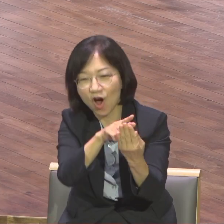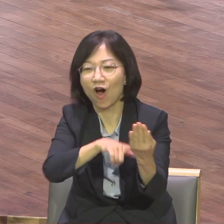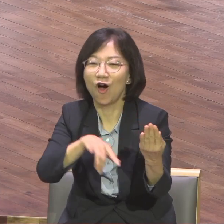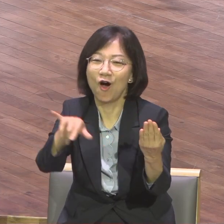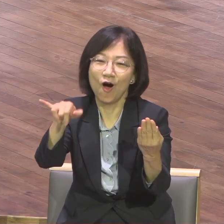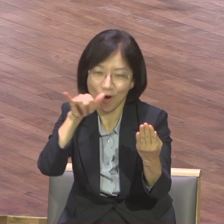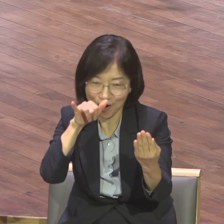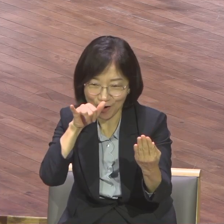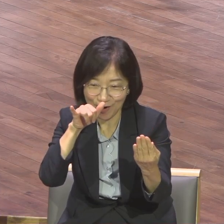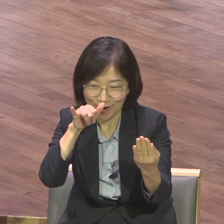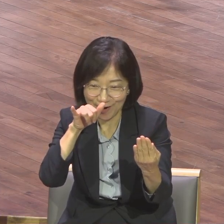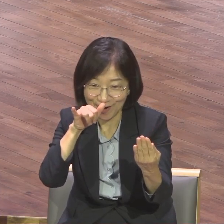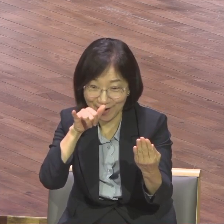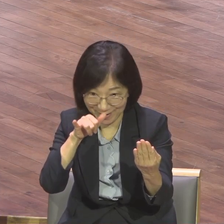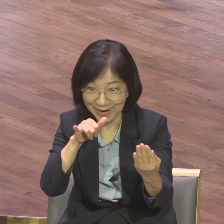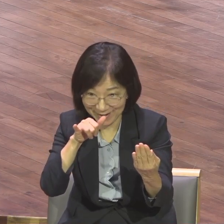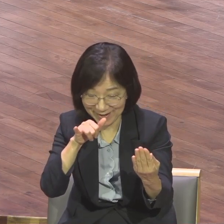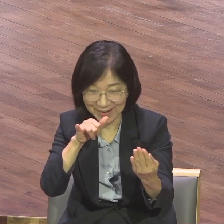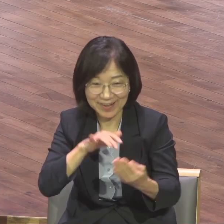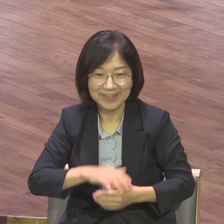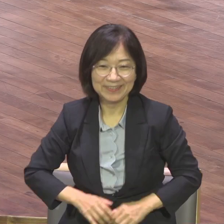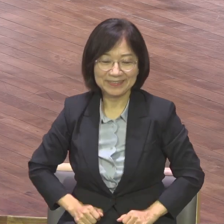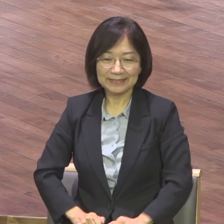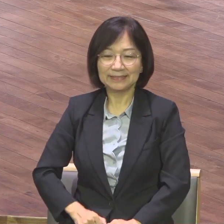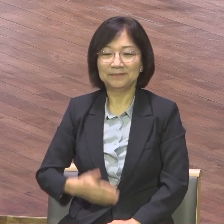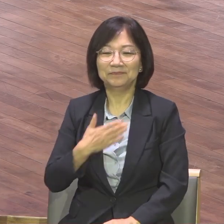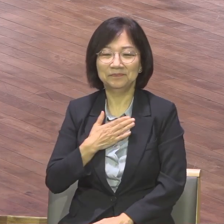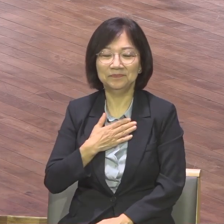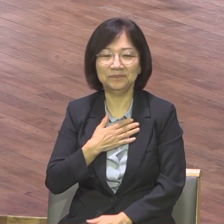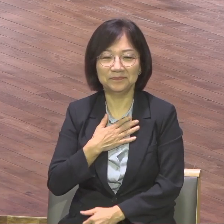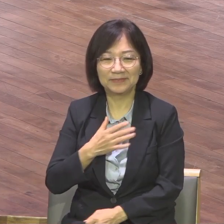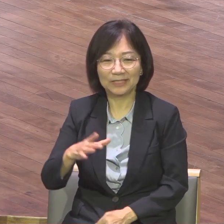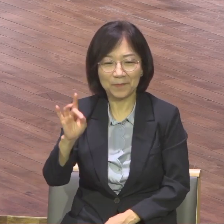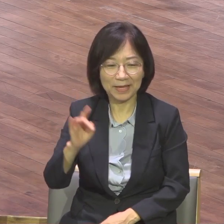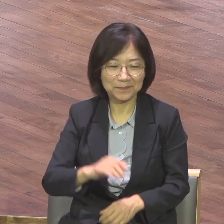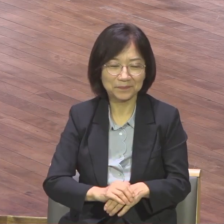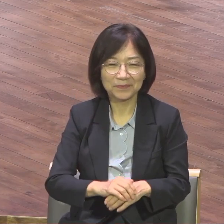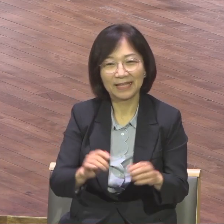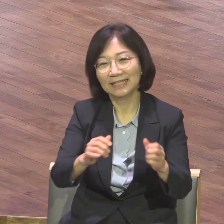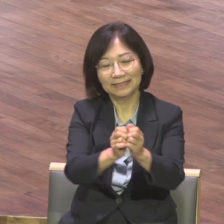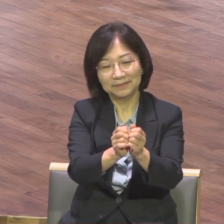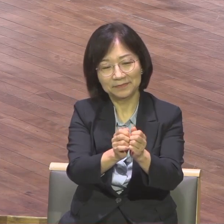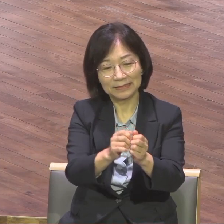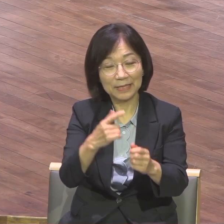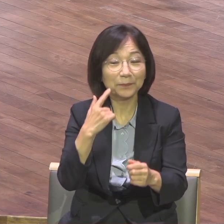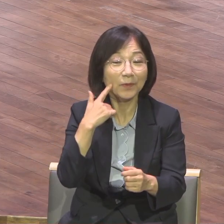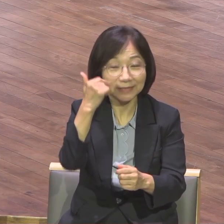그 제가 이번에 그 LTS 하면서 첫 마디 그랬습니다.